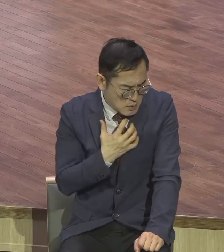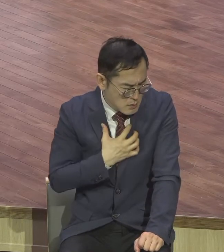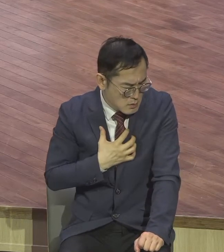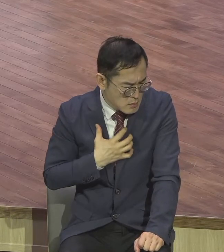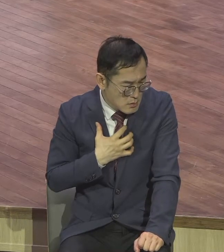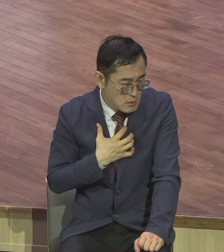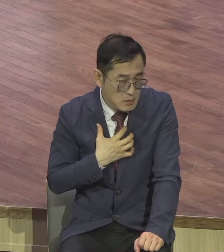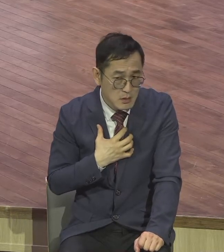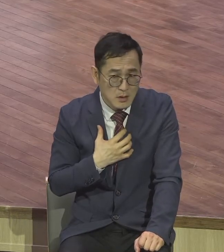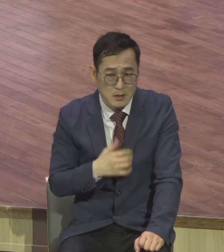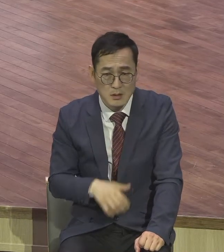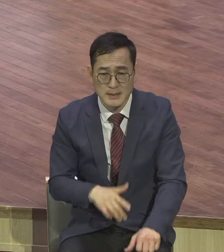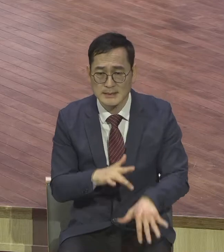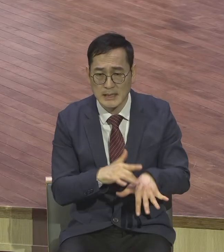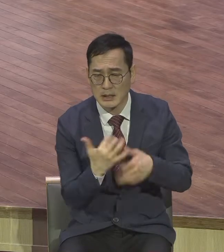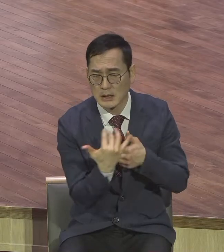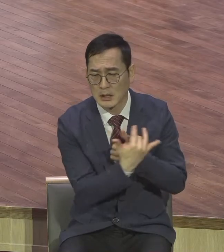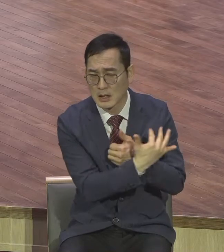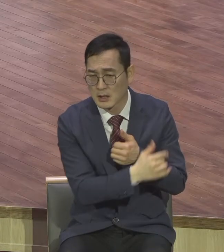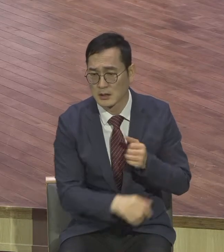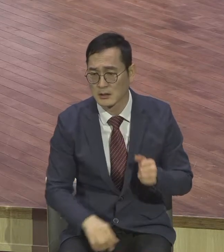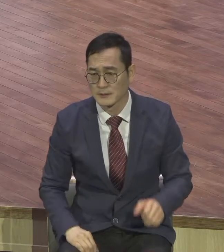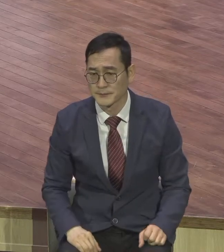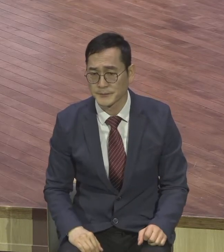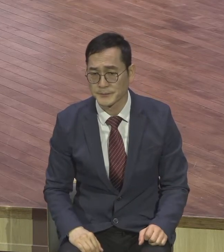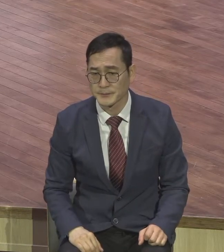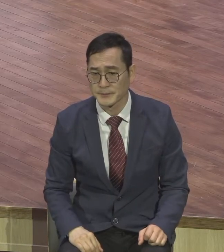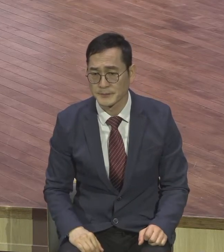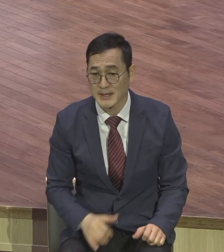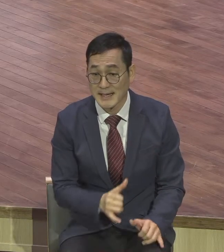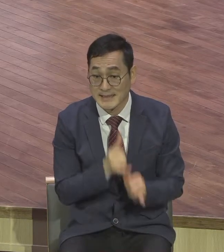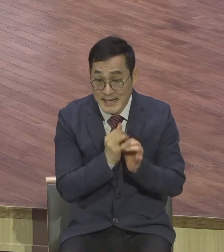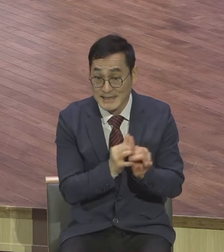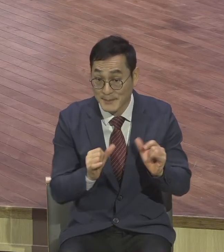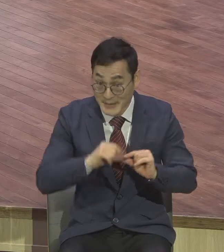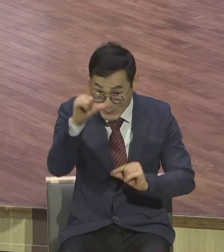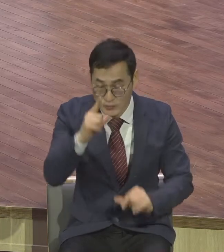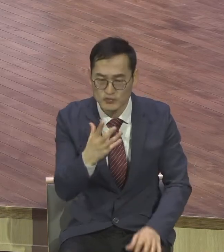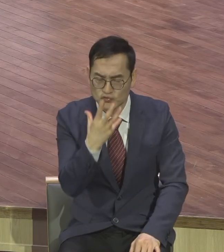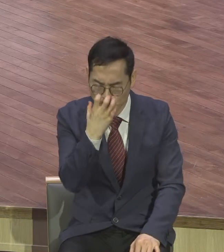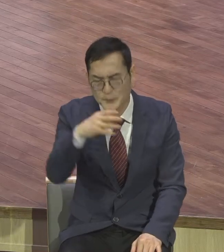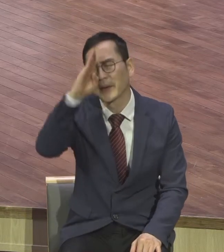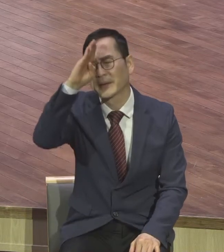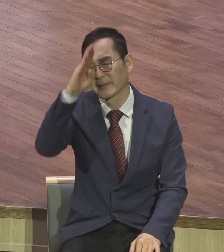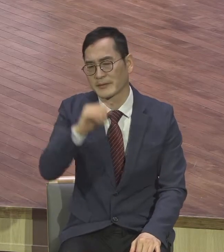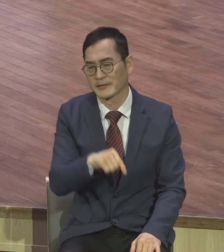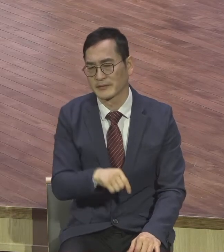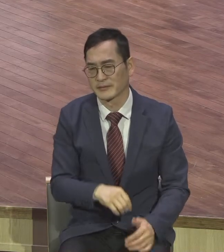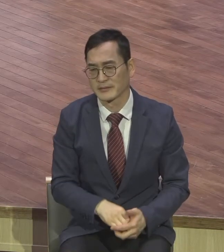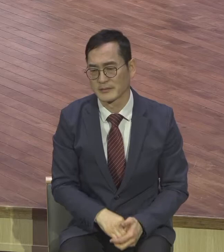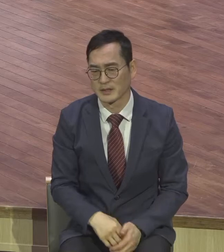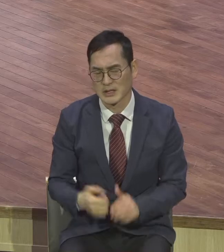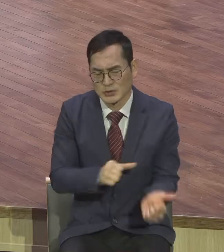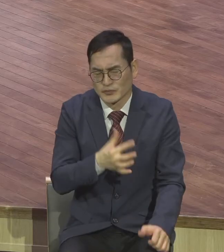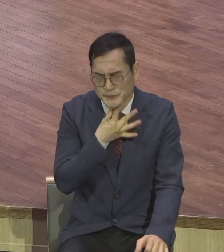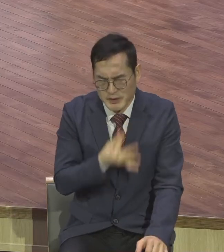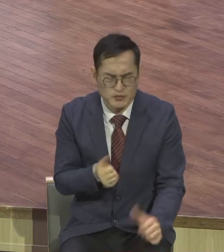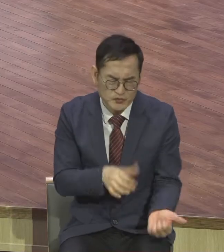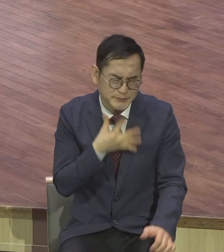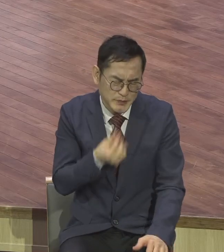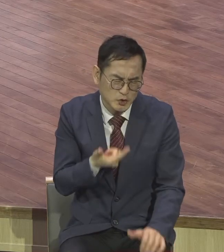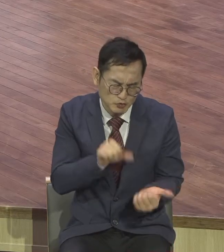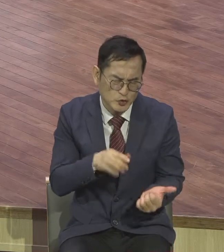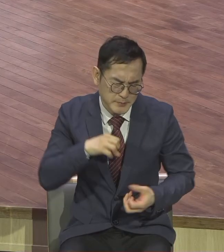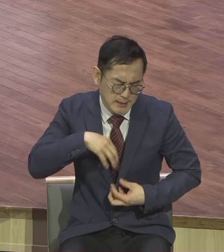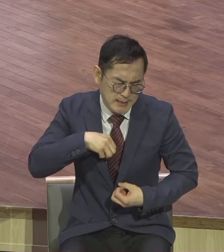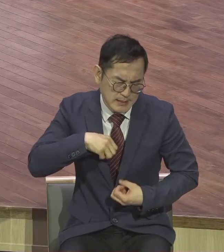사단이 속여있는 건데 이걸 몰라요 자살한 사람은 다 우울증 환자예요 죽고 싶다 죽고 싶다 그거 수시로